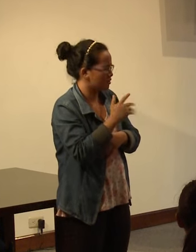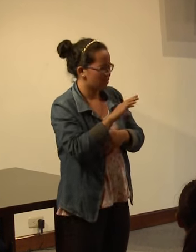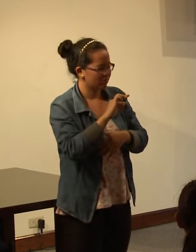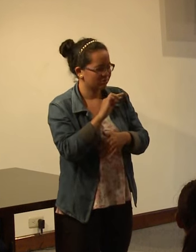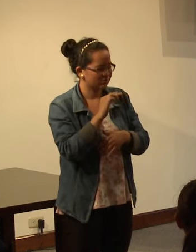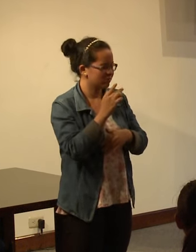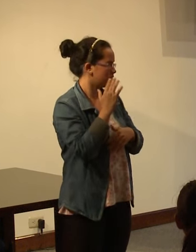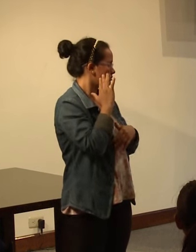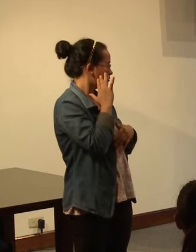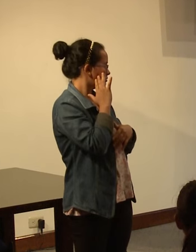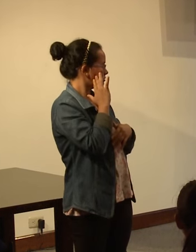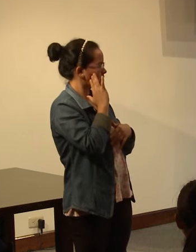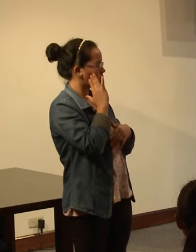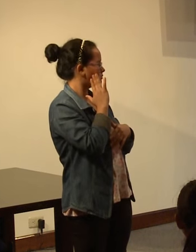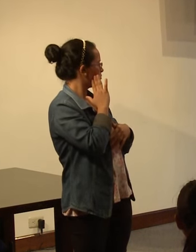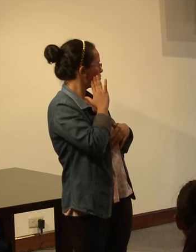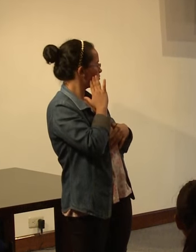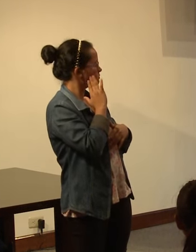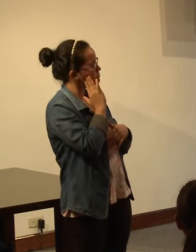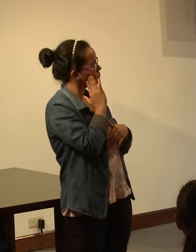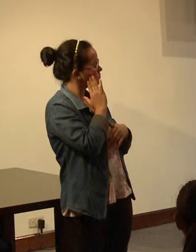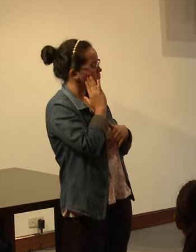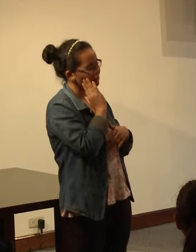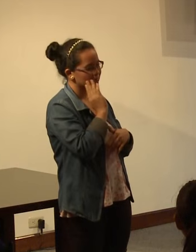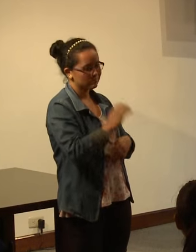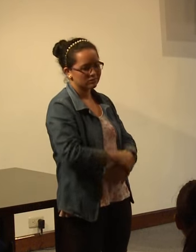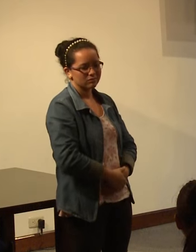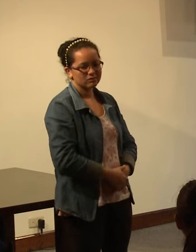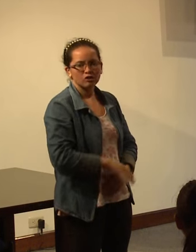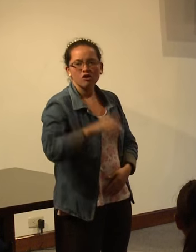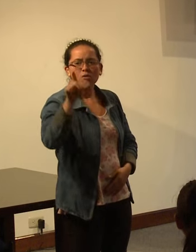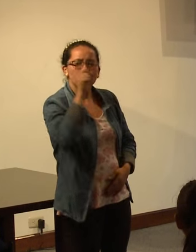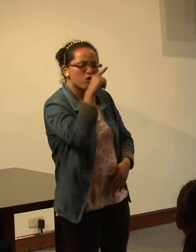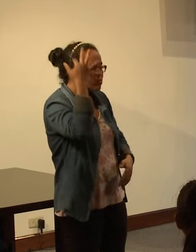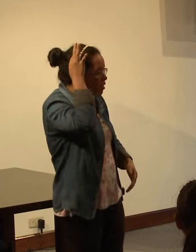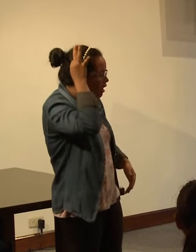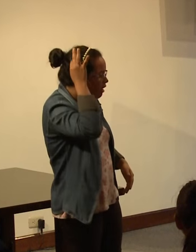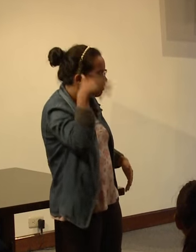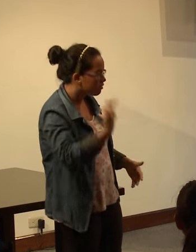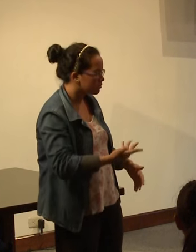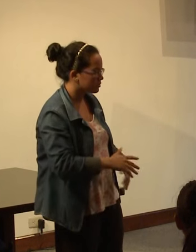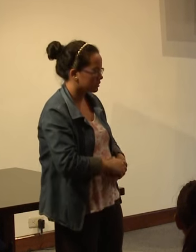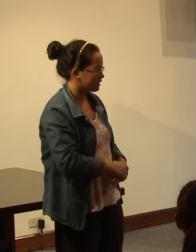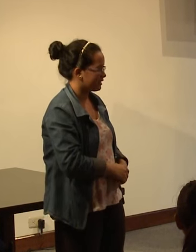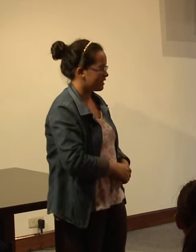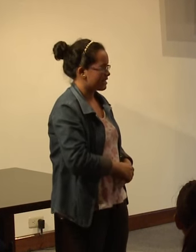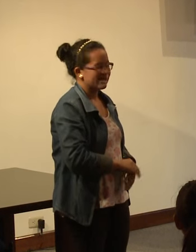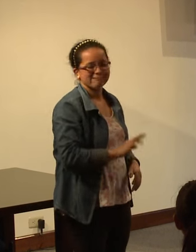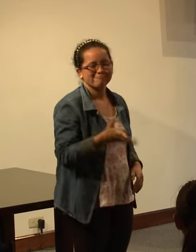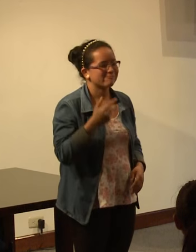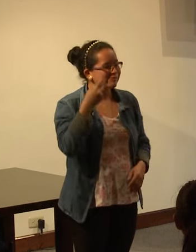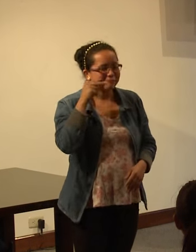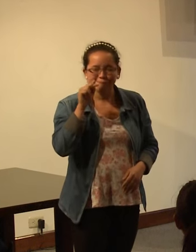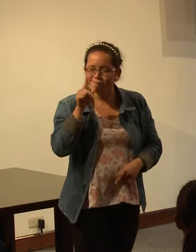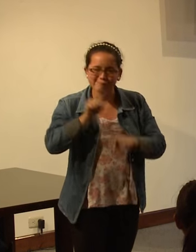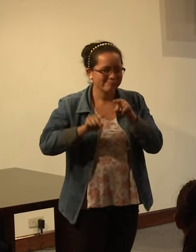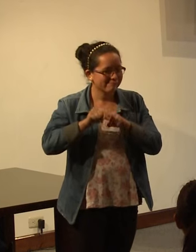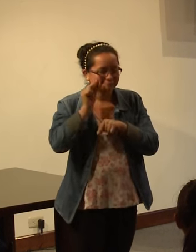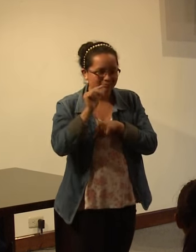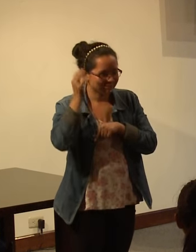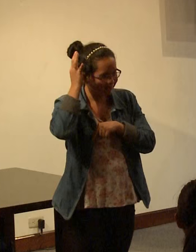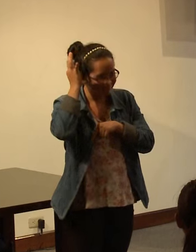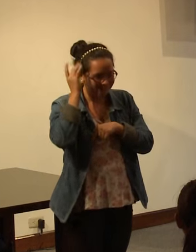volteado. Sí, mira. ¿Y el cabello cómo es? No, el cabello no lo deja ver, solo deja